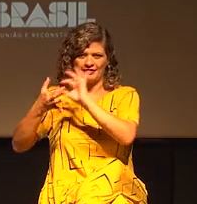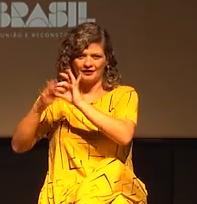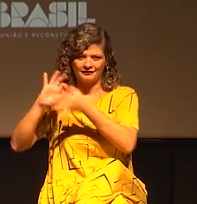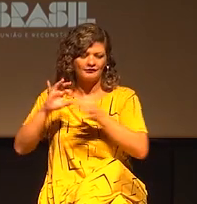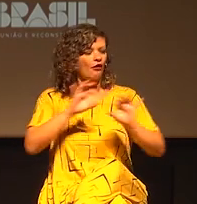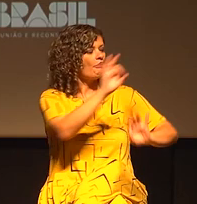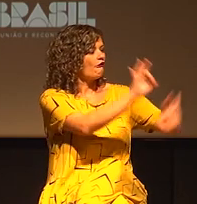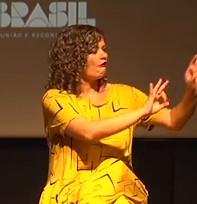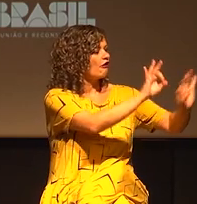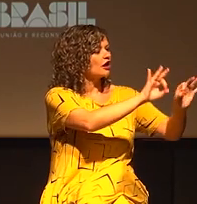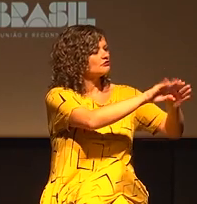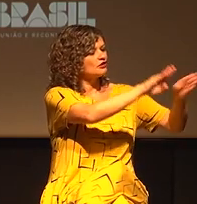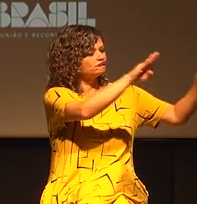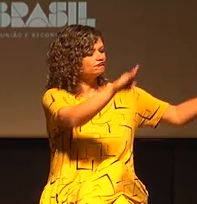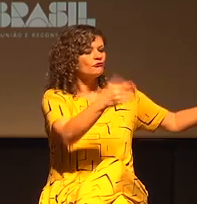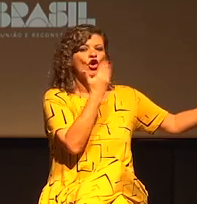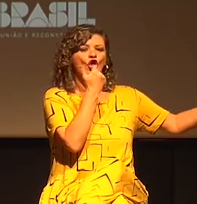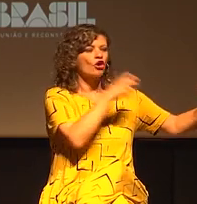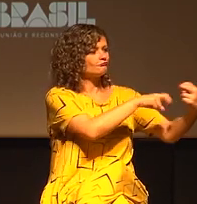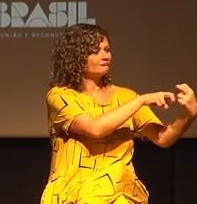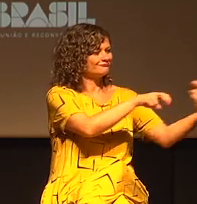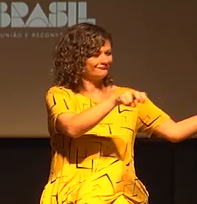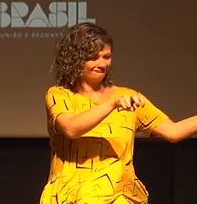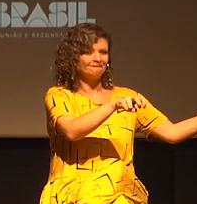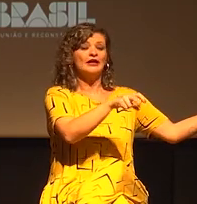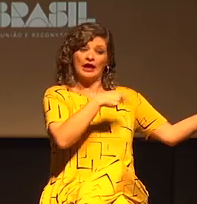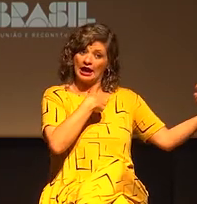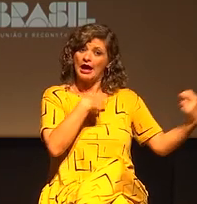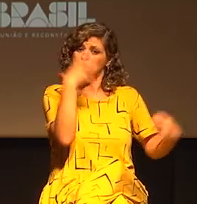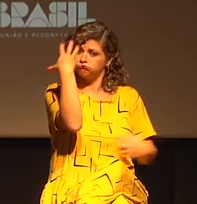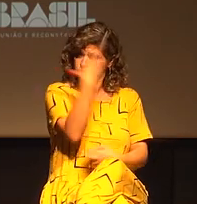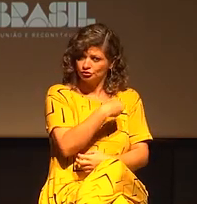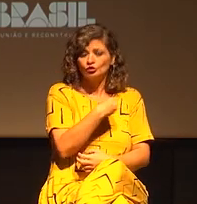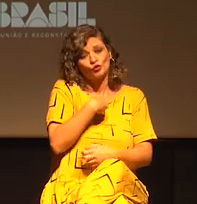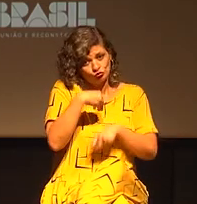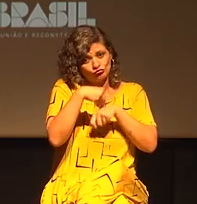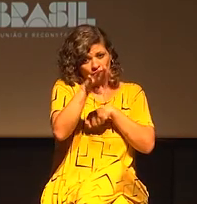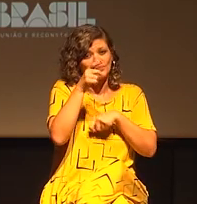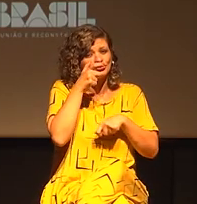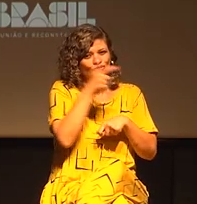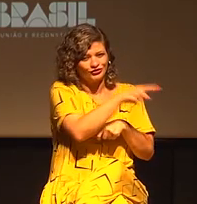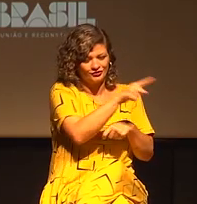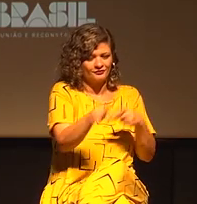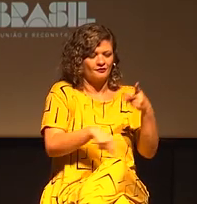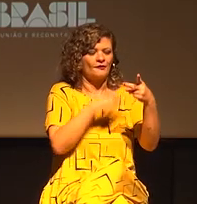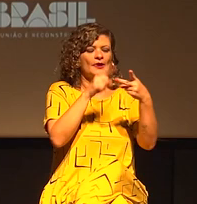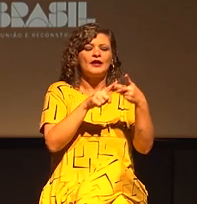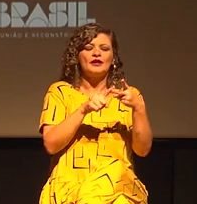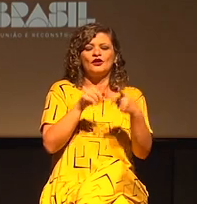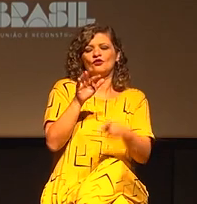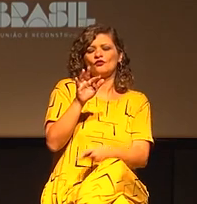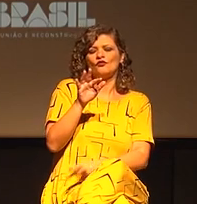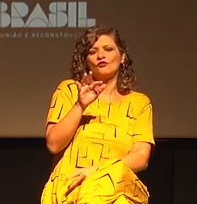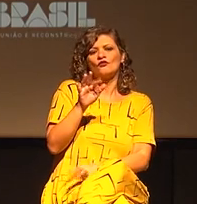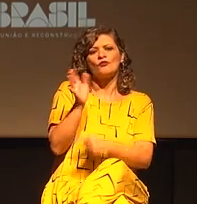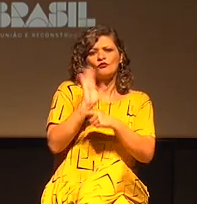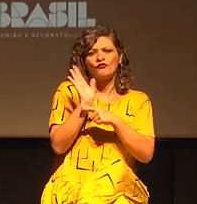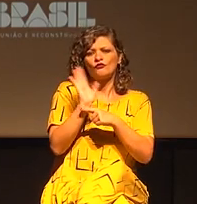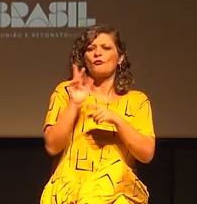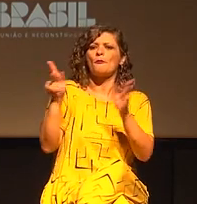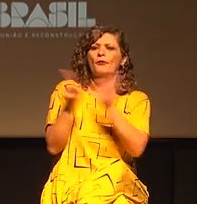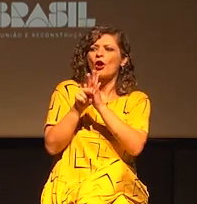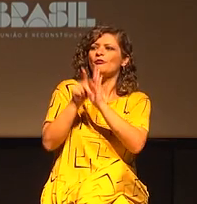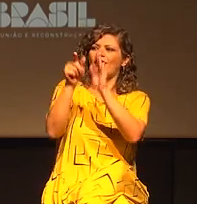refeitório lá e é muito bonito esse filme que vocês vejam mesmo e o food funk Favela Também que foi feito no